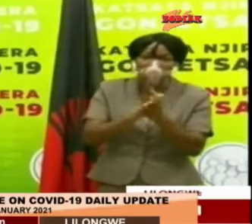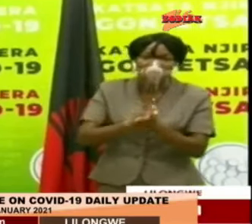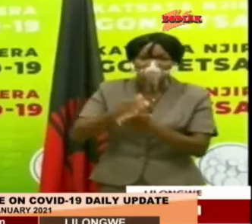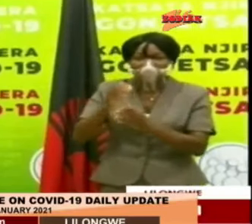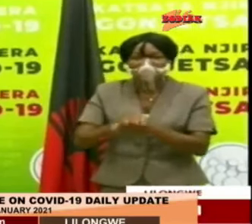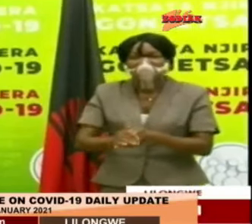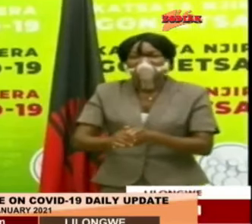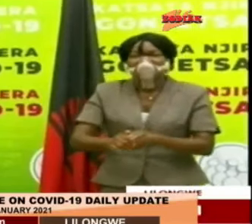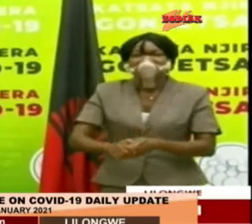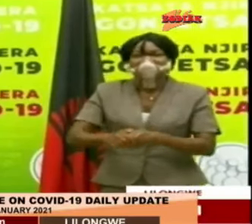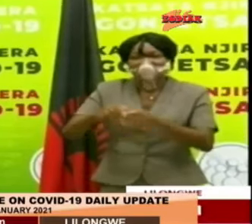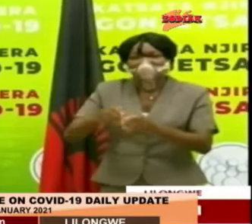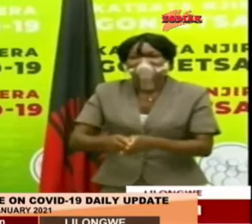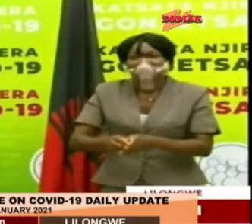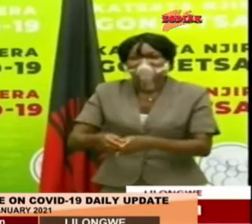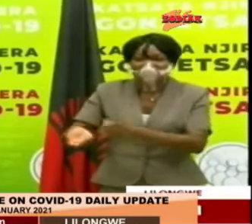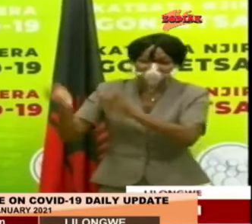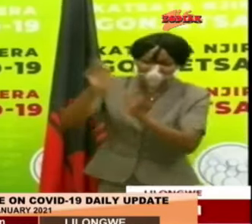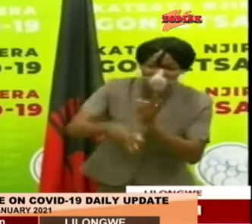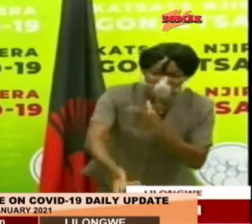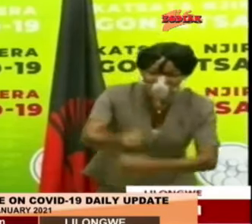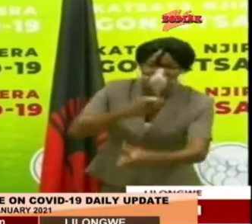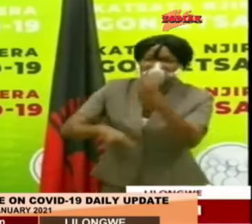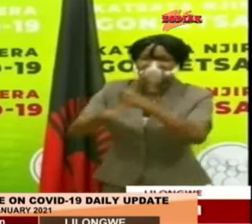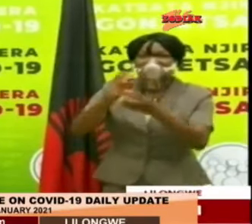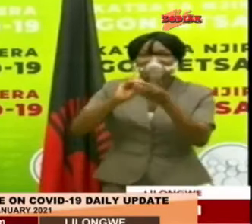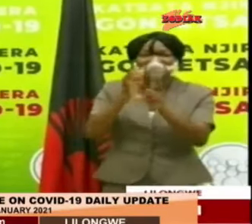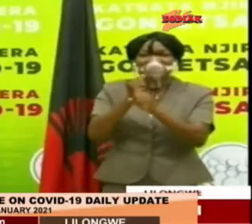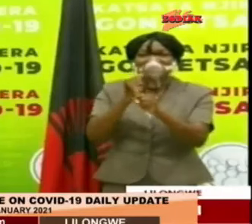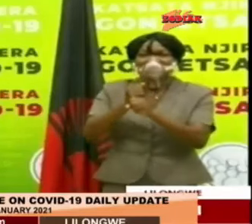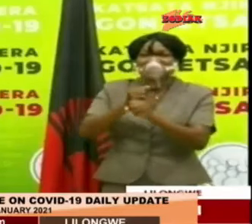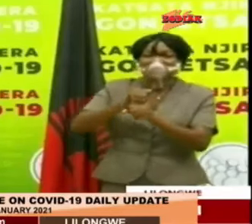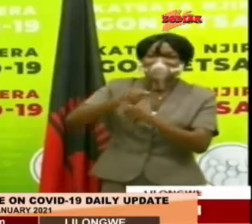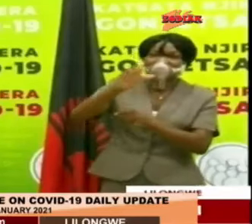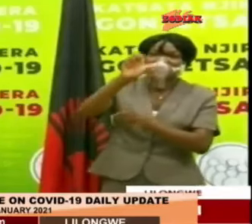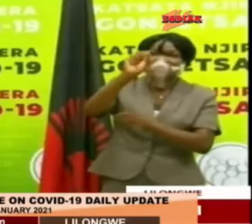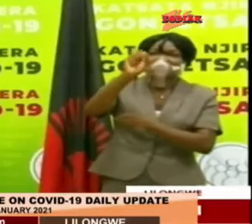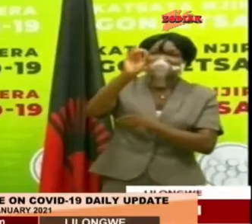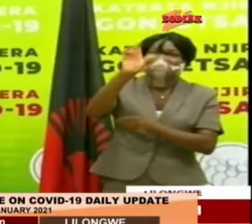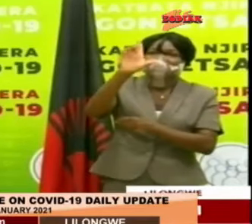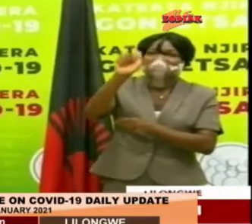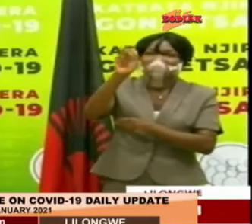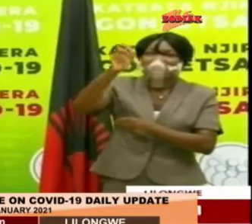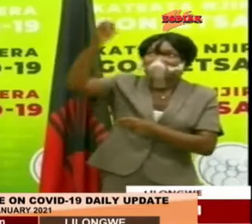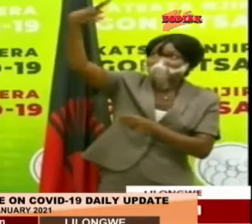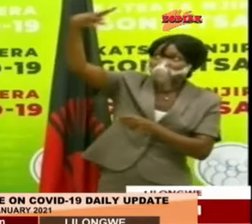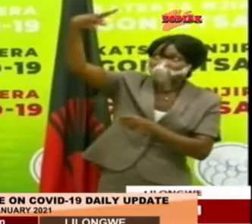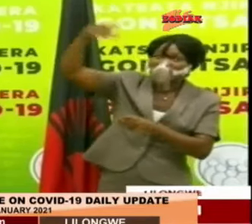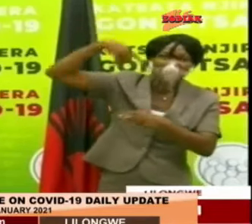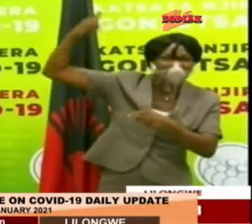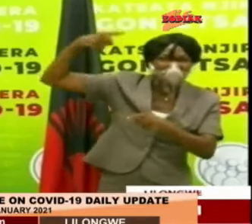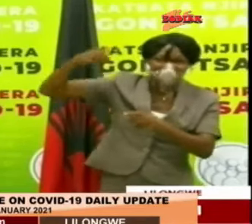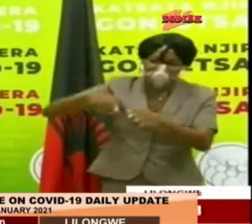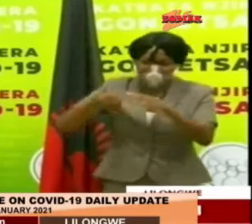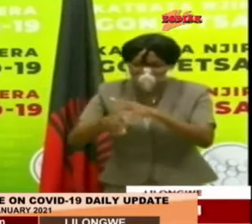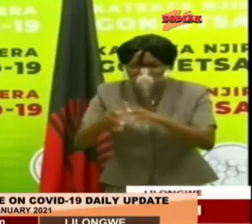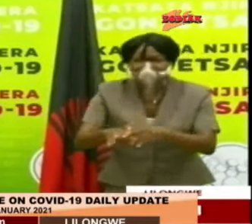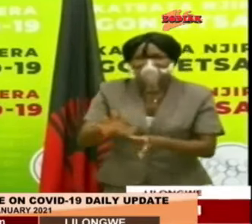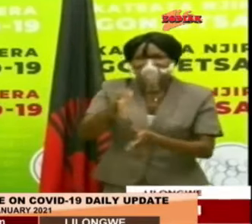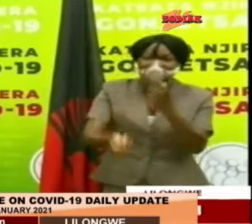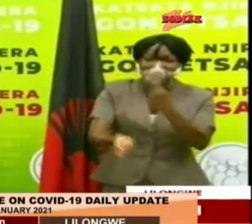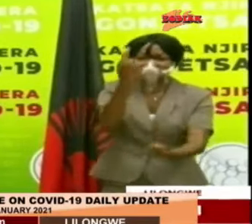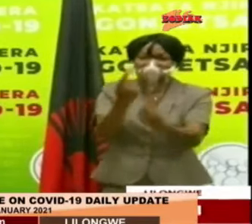Chifukwa kumenya na mliriku. Bali imodzi kusamba-samba manja ndi sopo. Ndiye chifukwa chake ku wash